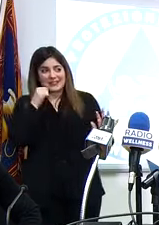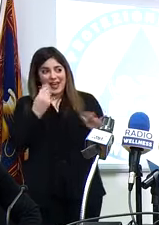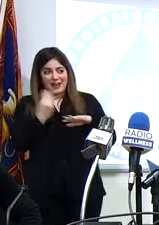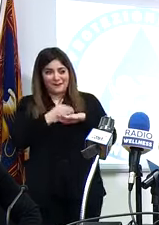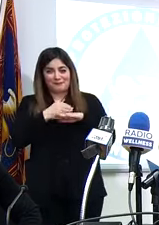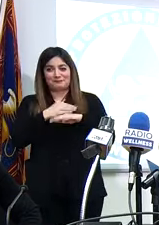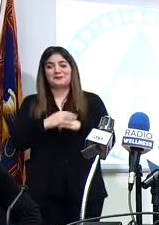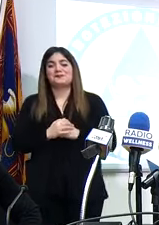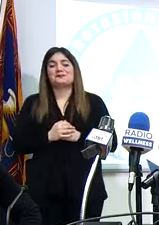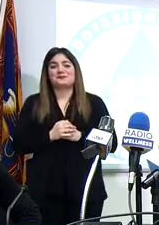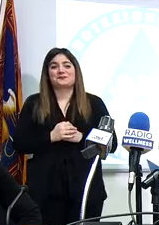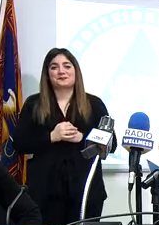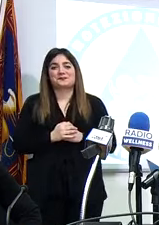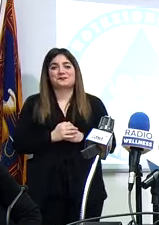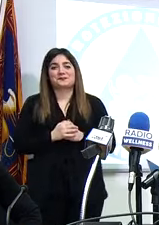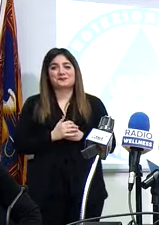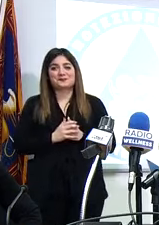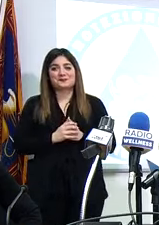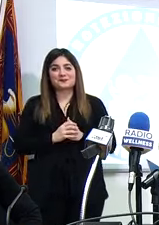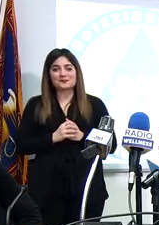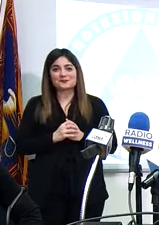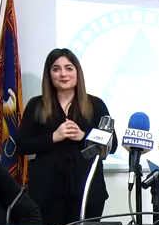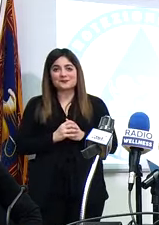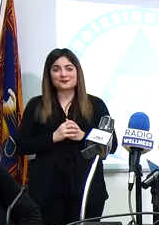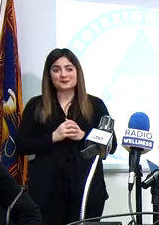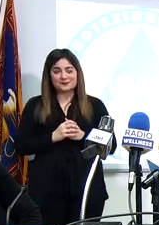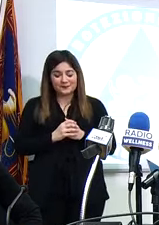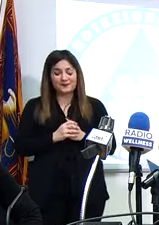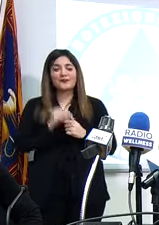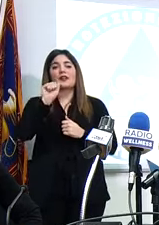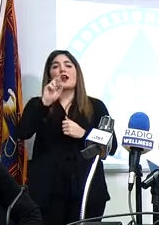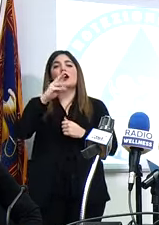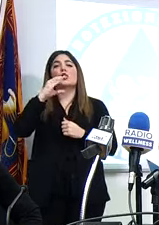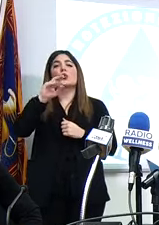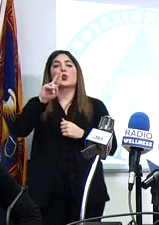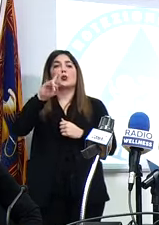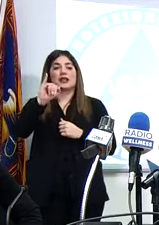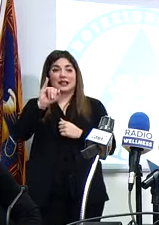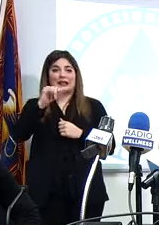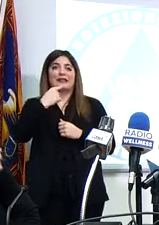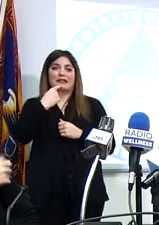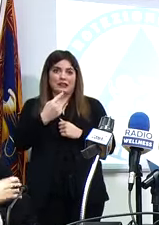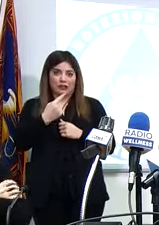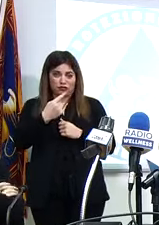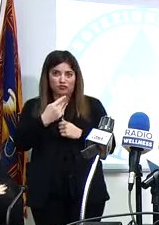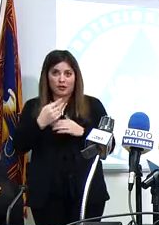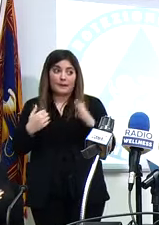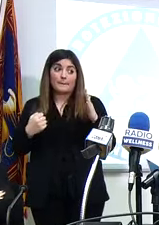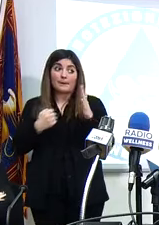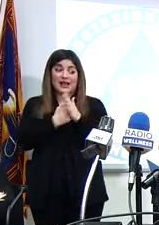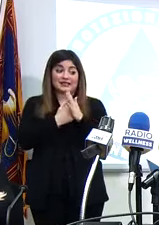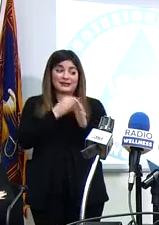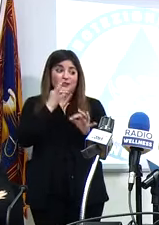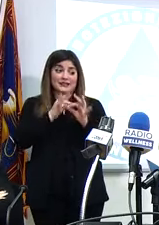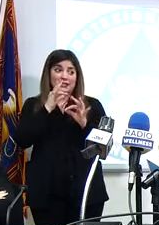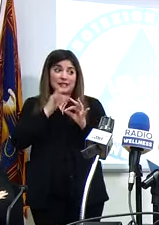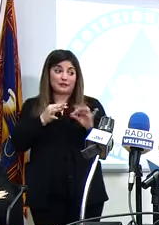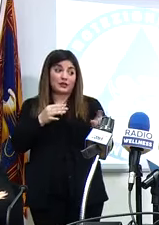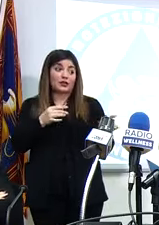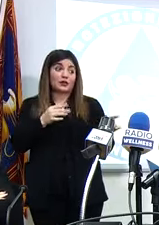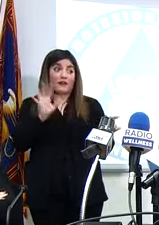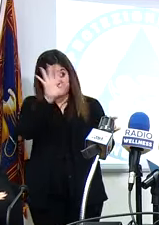Dunque, il traguardo indicato da Arcuri entro settembre è reale? No, le chiedo. Mi vuol far dire una che profezia. È un po'